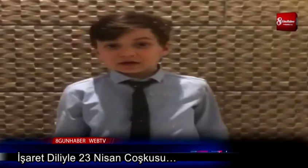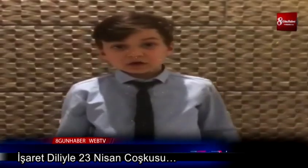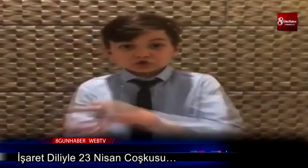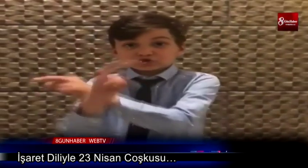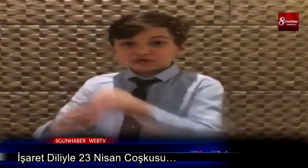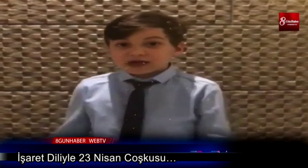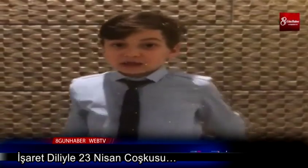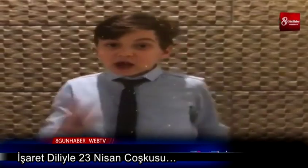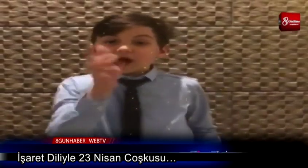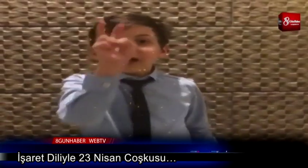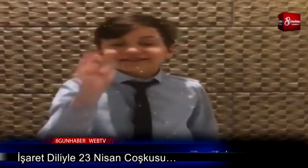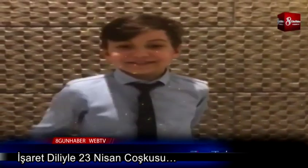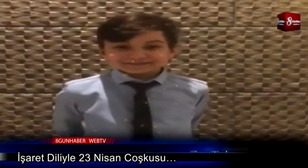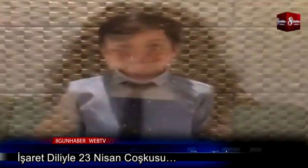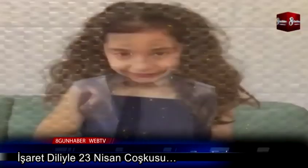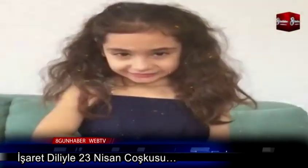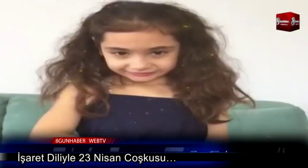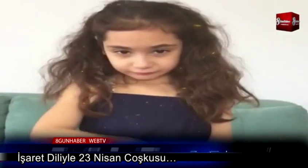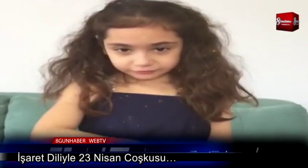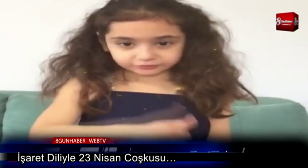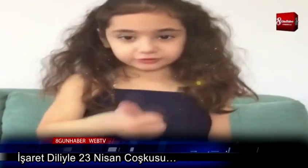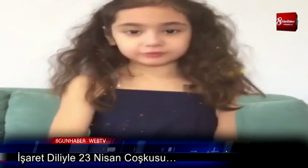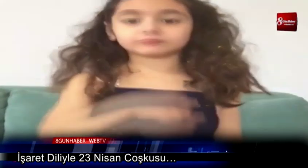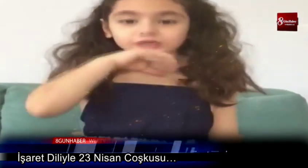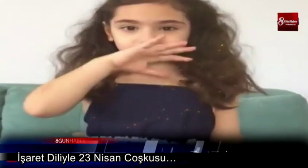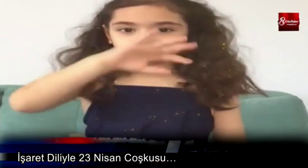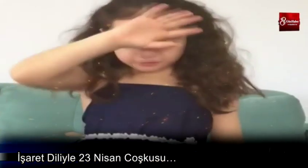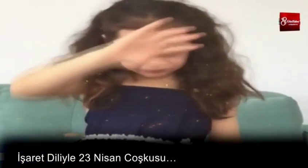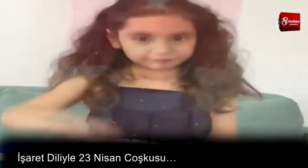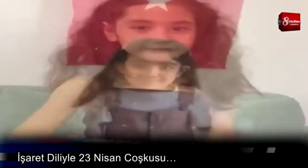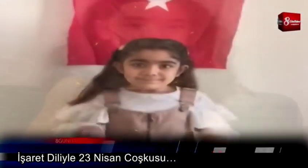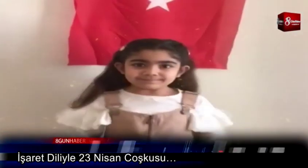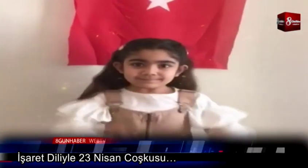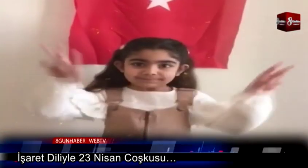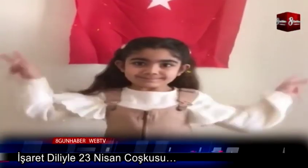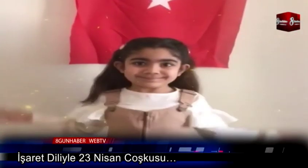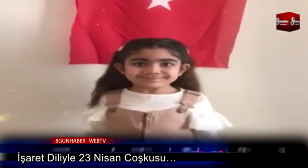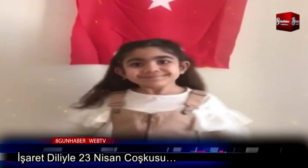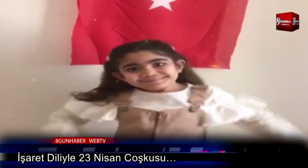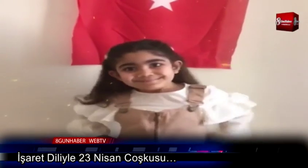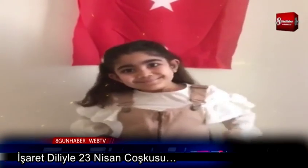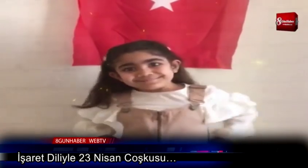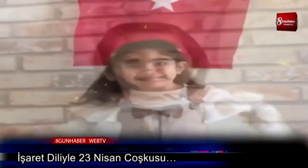düşler ağlarsın. Bugün bayram, erken kalkın çocuklar,